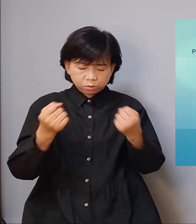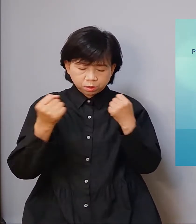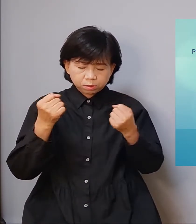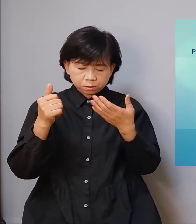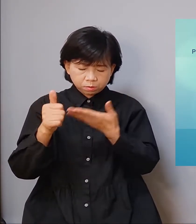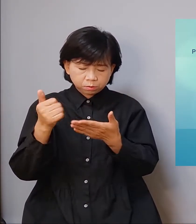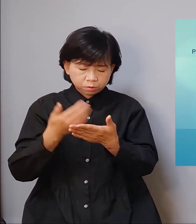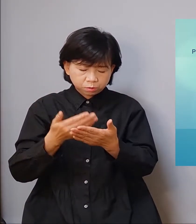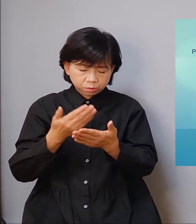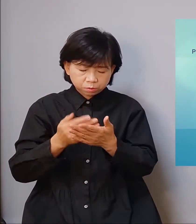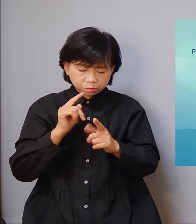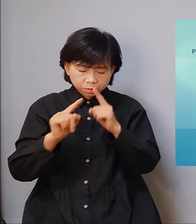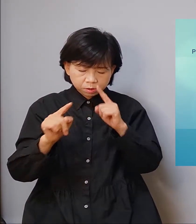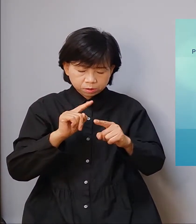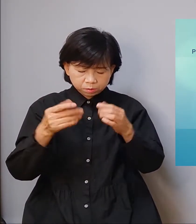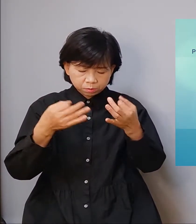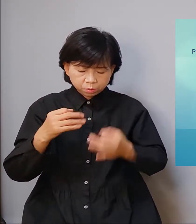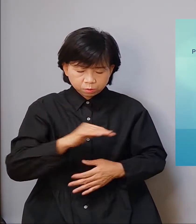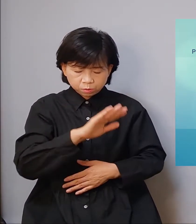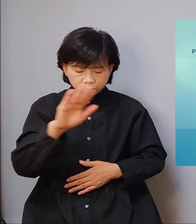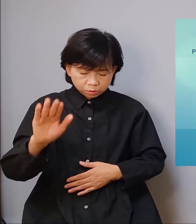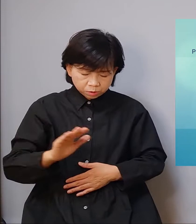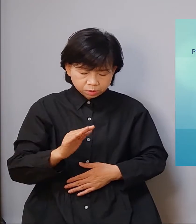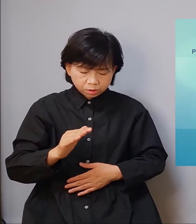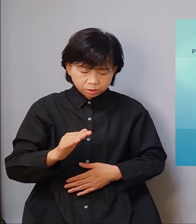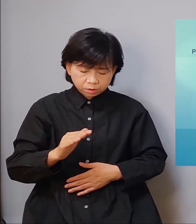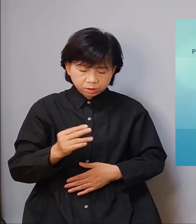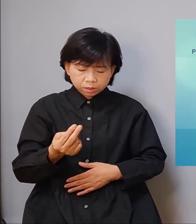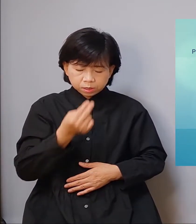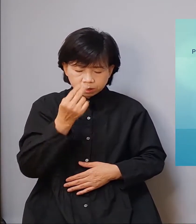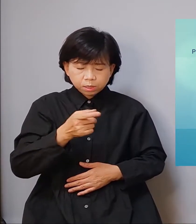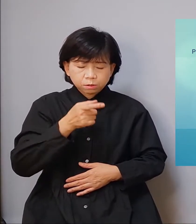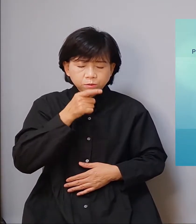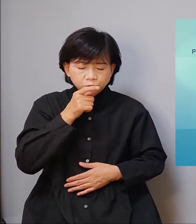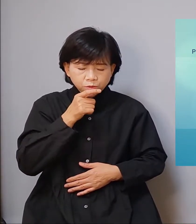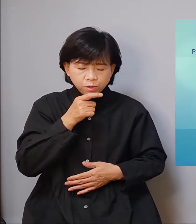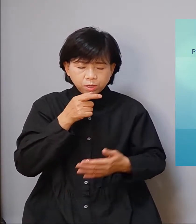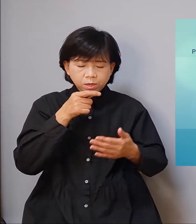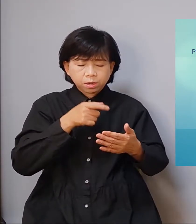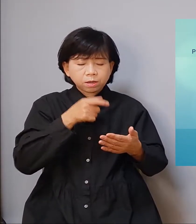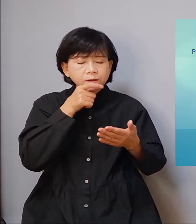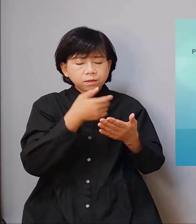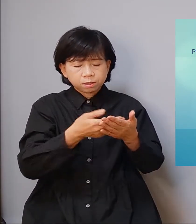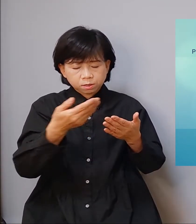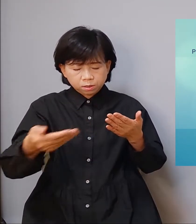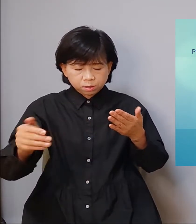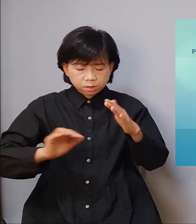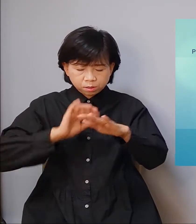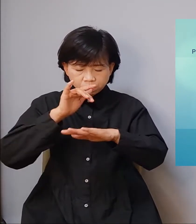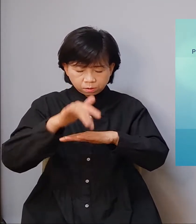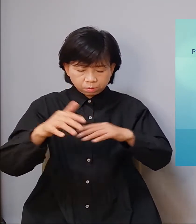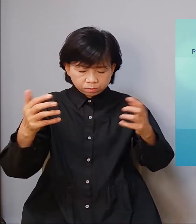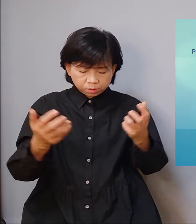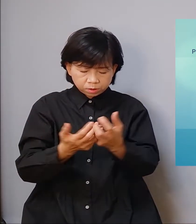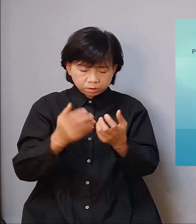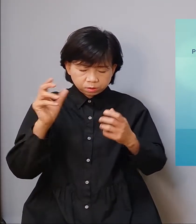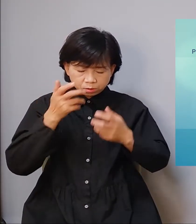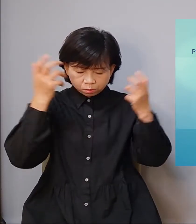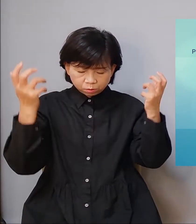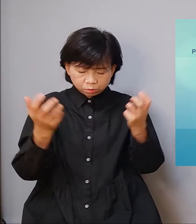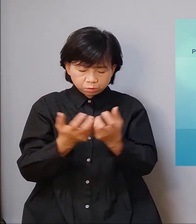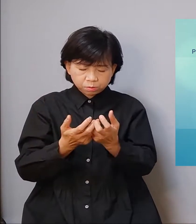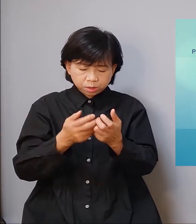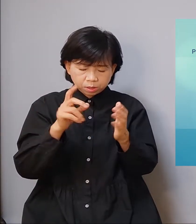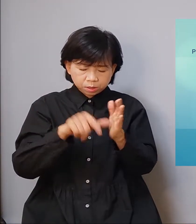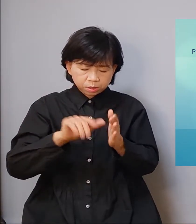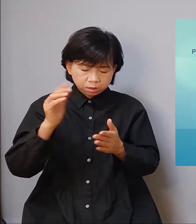주시옵소서. 말씀을 듣는 우리 모두가 배에서 생수의 강이 흘러넘치는 성령 충만한 시간 되어